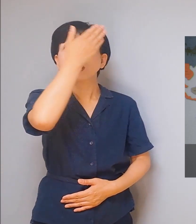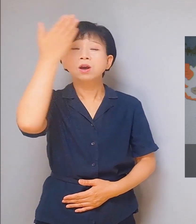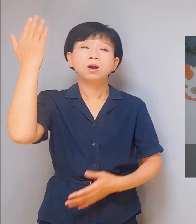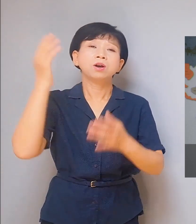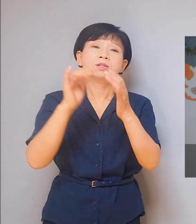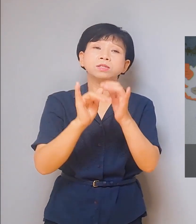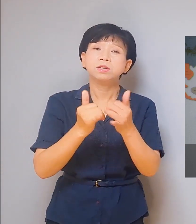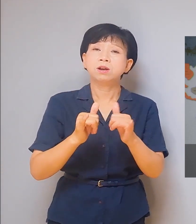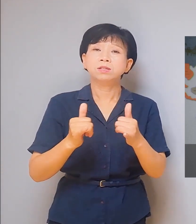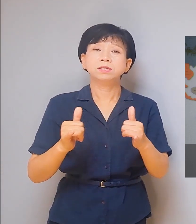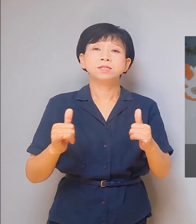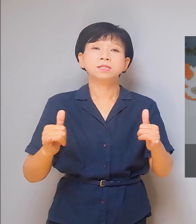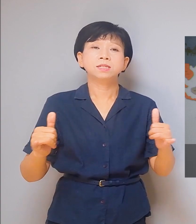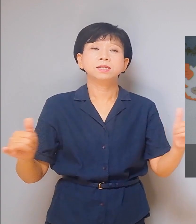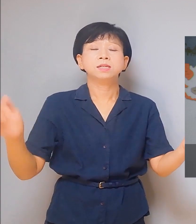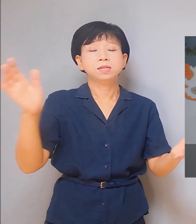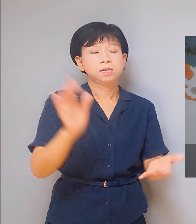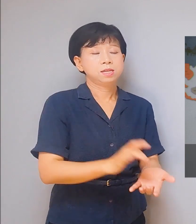주의